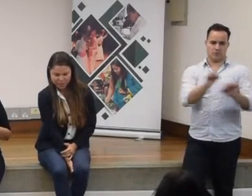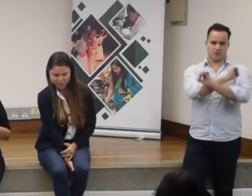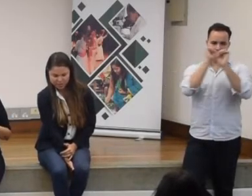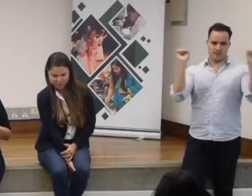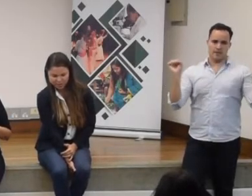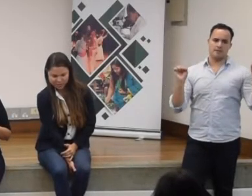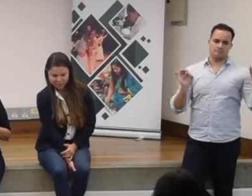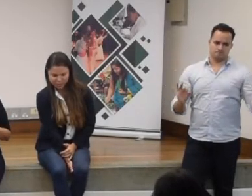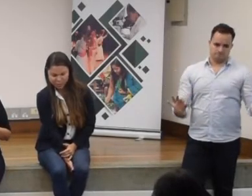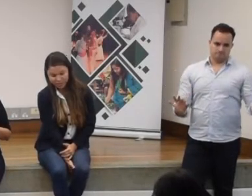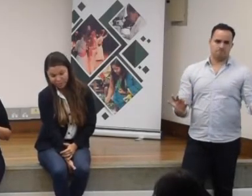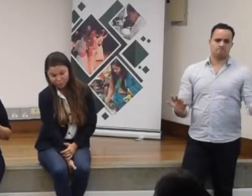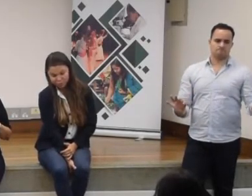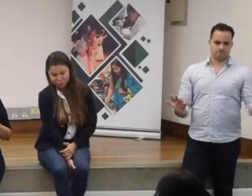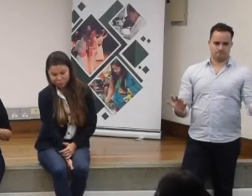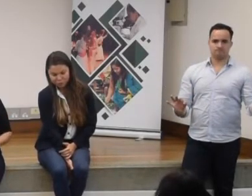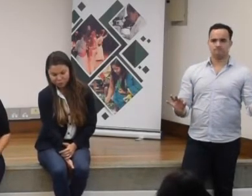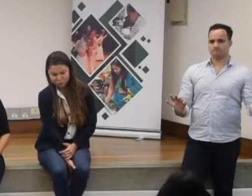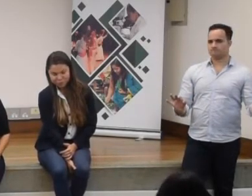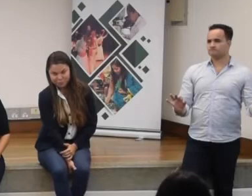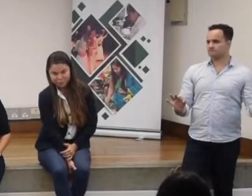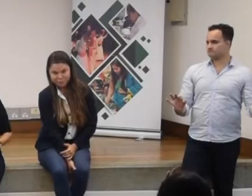o 9.